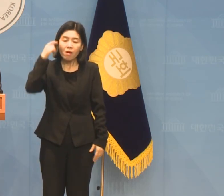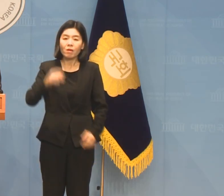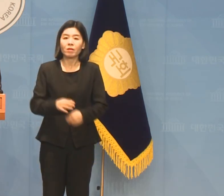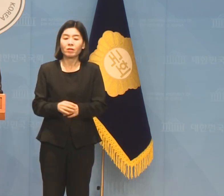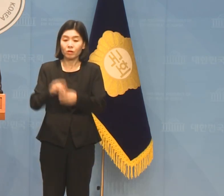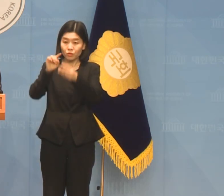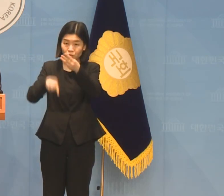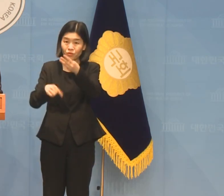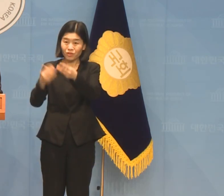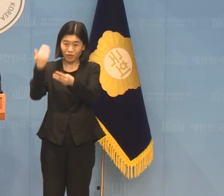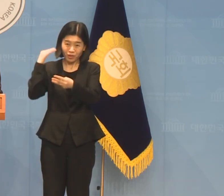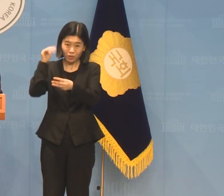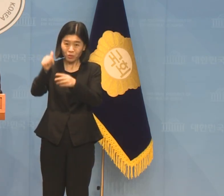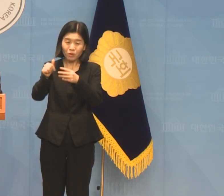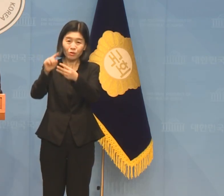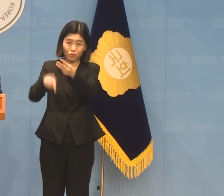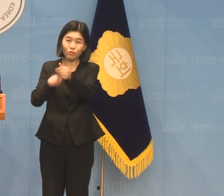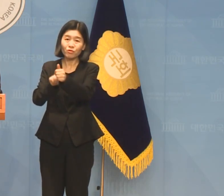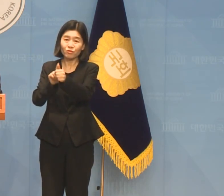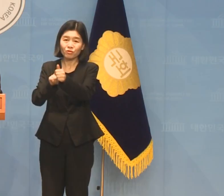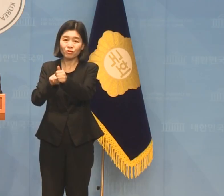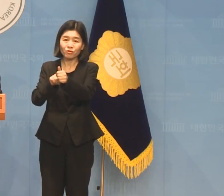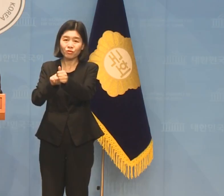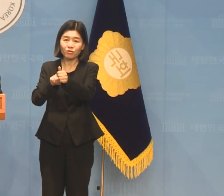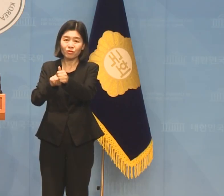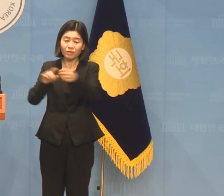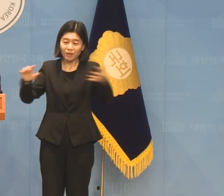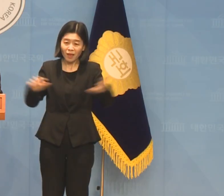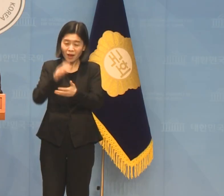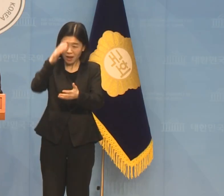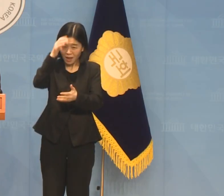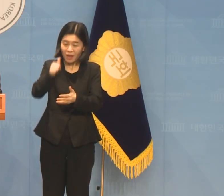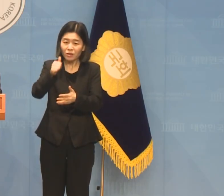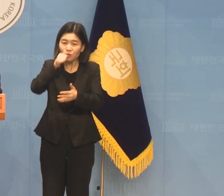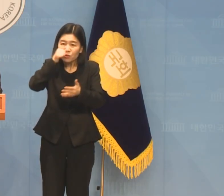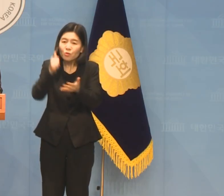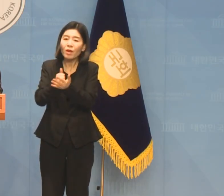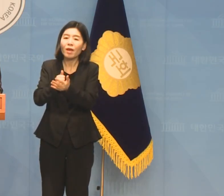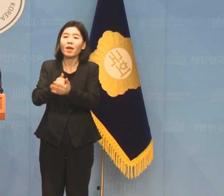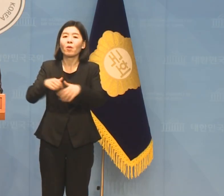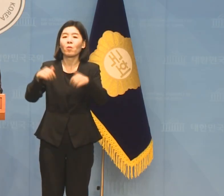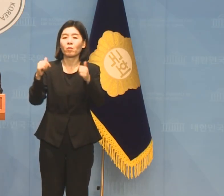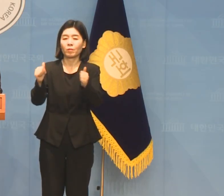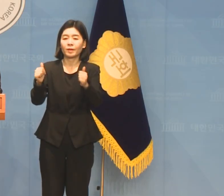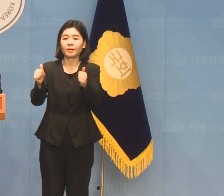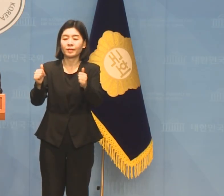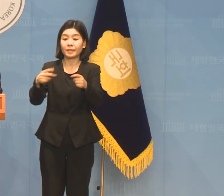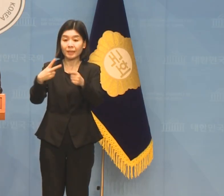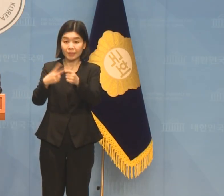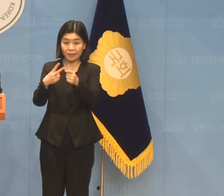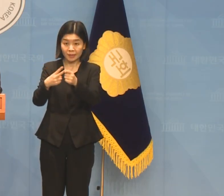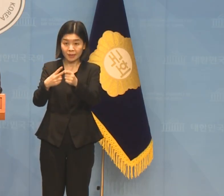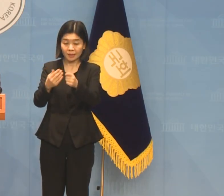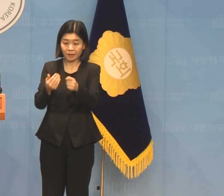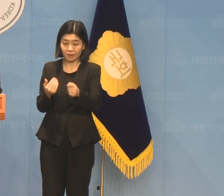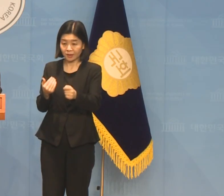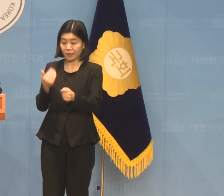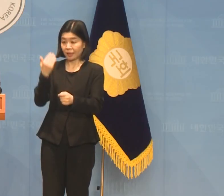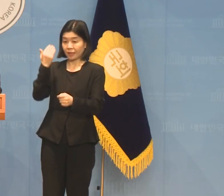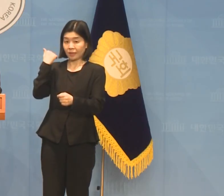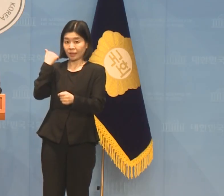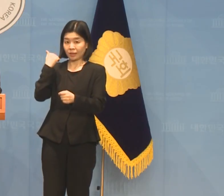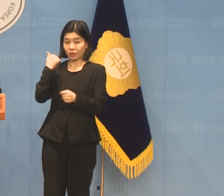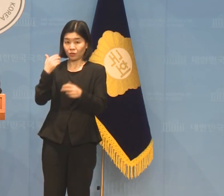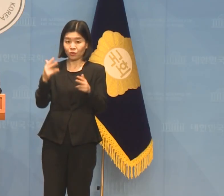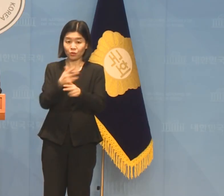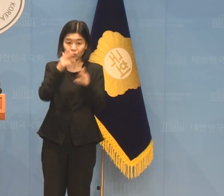윤석열 전 대통령이 내란 우두머리 혐의 2차 공판을 앞두고 지난 주말 윤 어게인